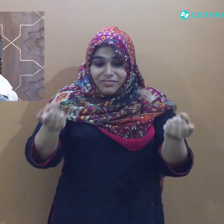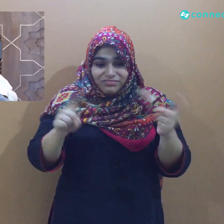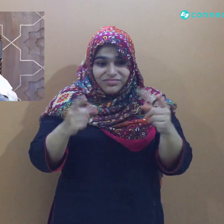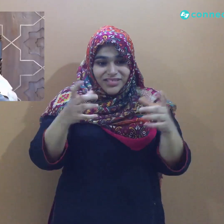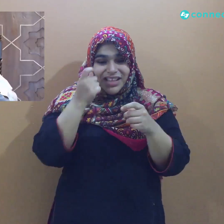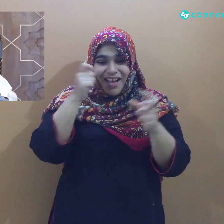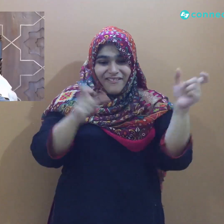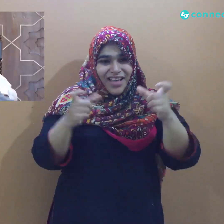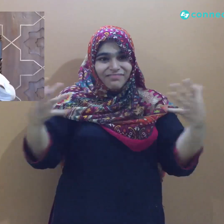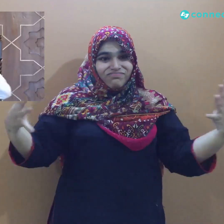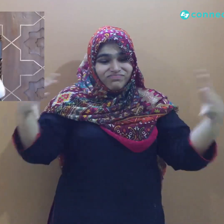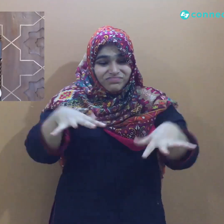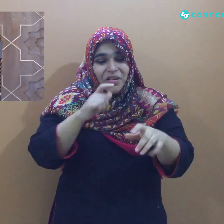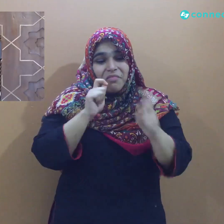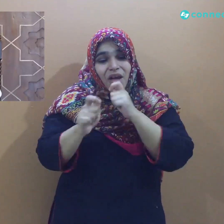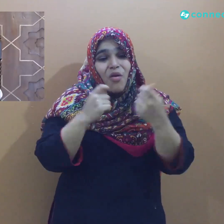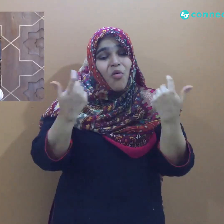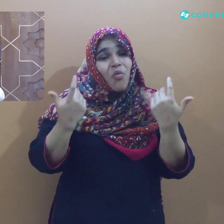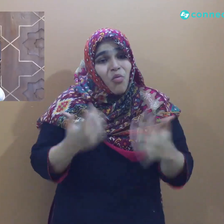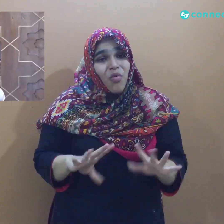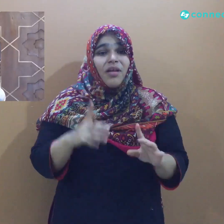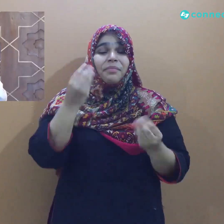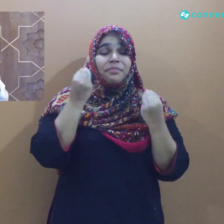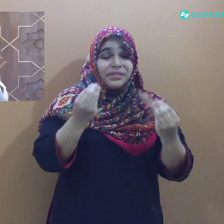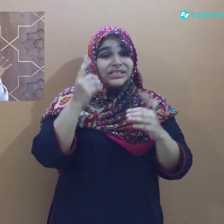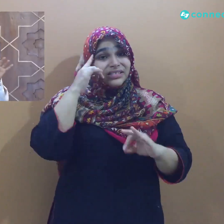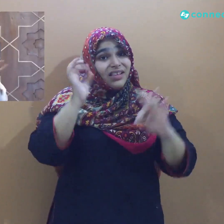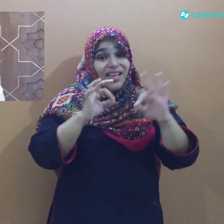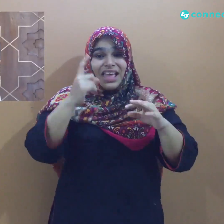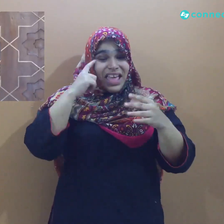کی خلاف ورزی گناہ کا مرتکب ہوگی،